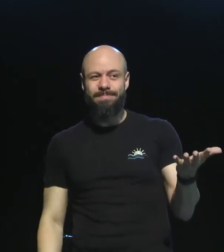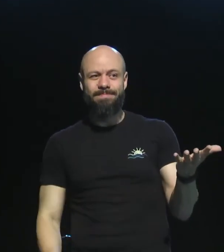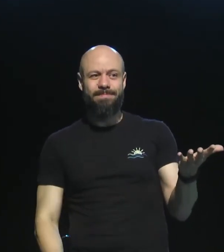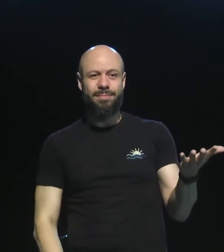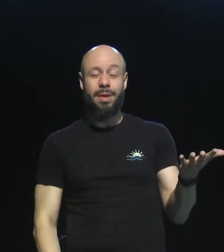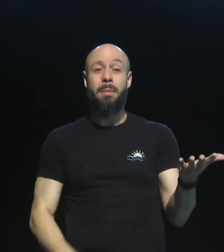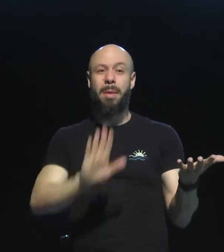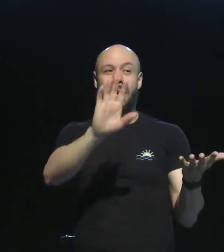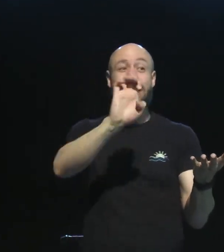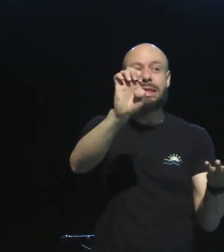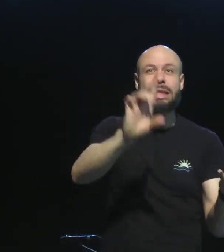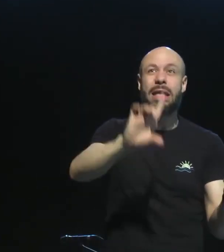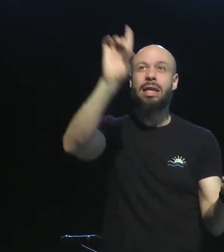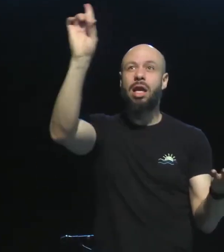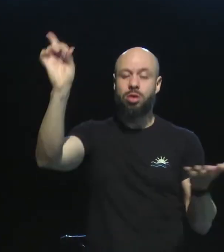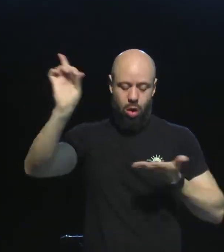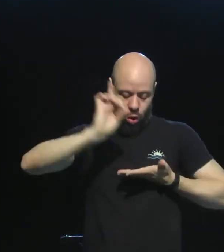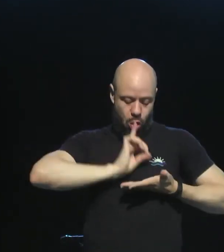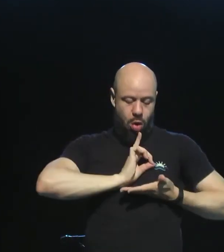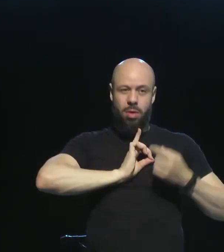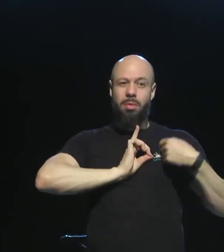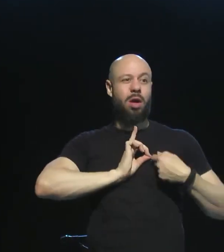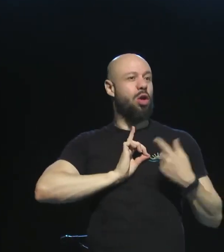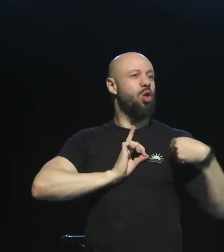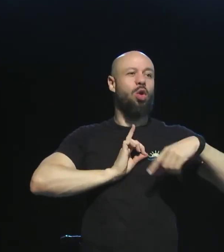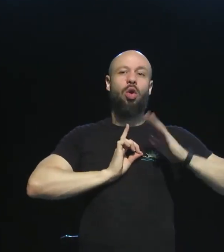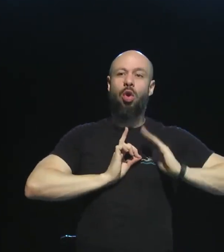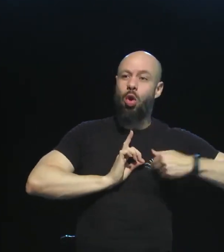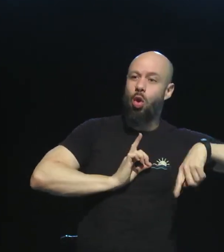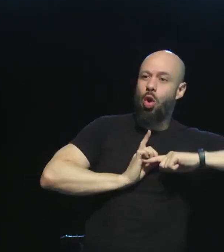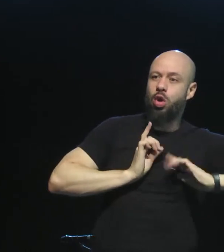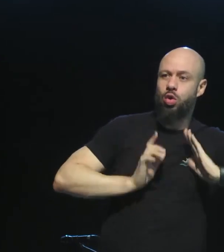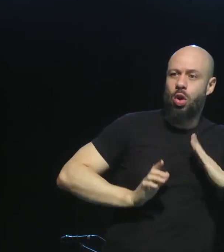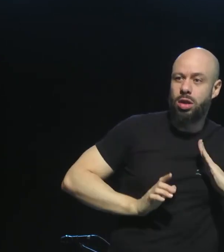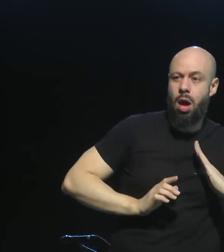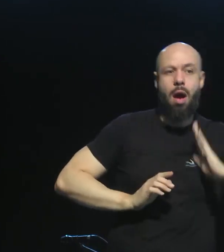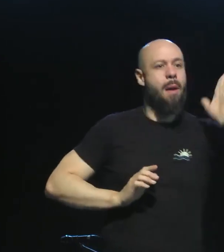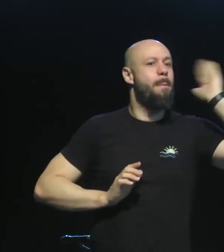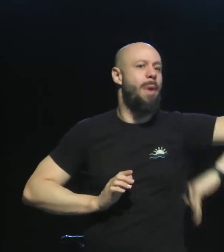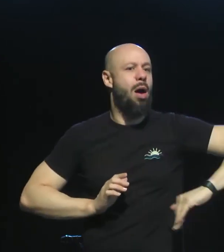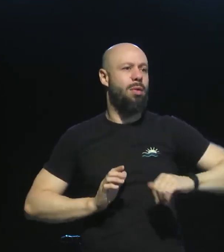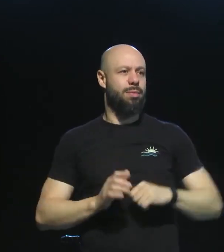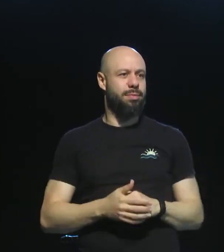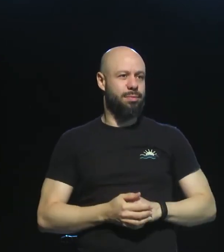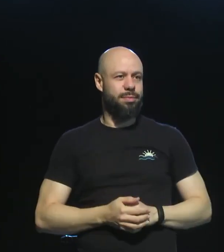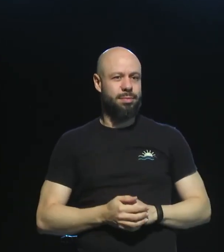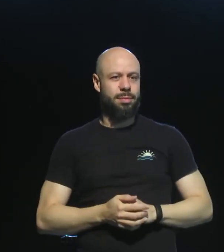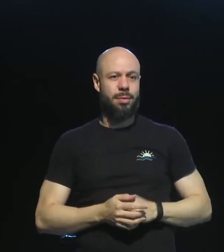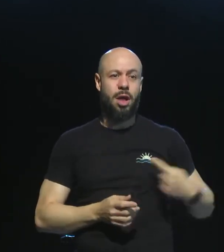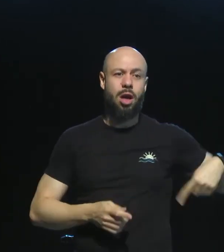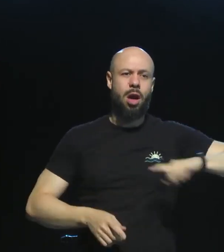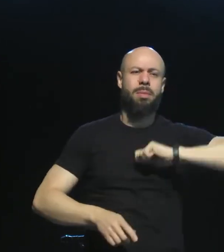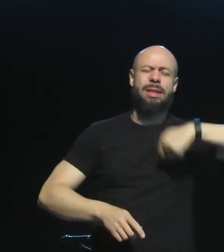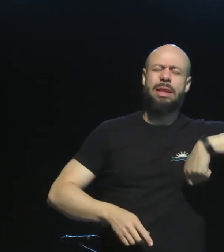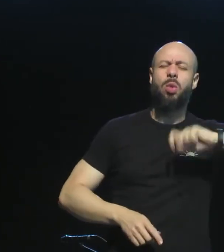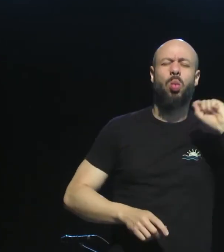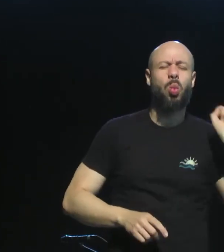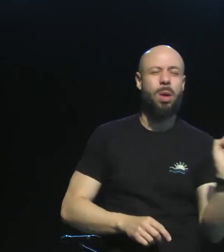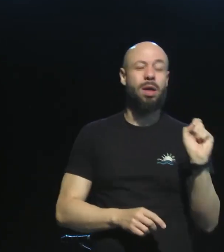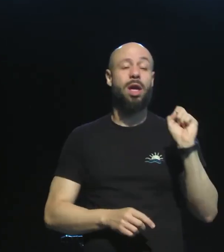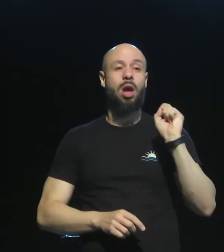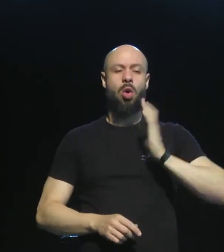Sem Deus o nosso coração é perverso. Nós precisamos que o nosso coração seja redimido,